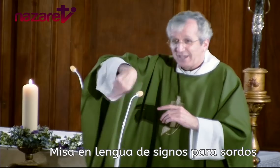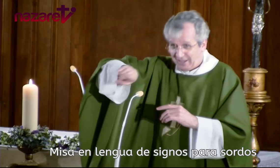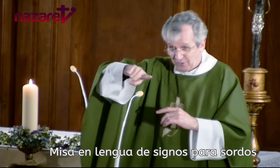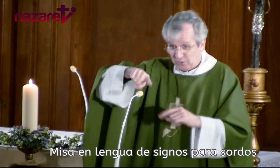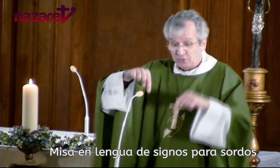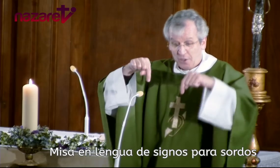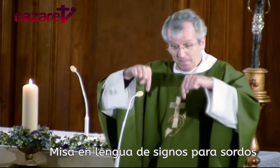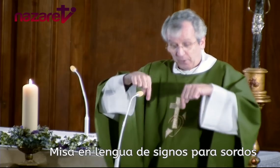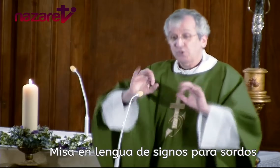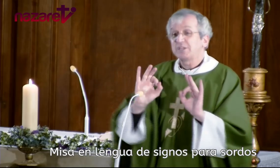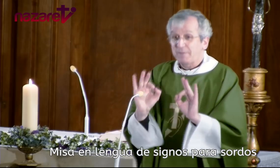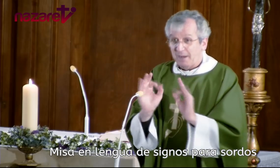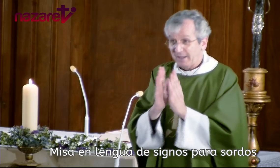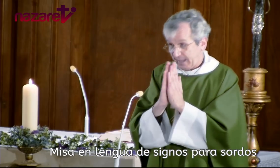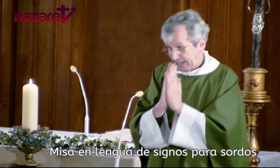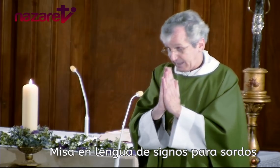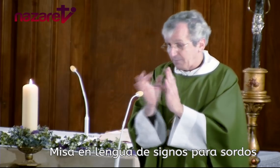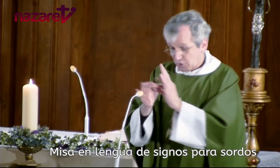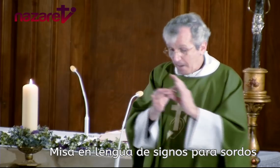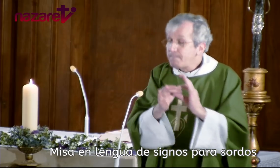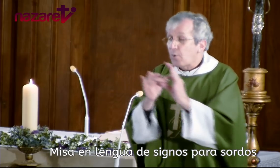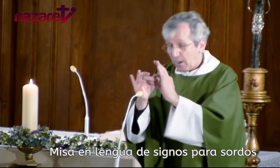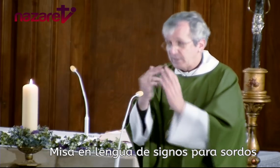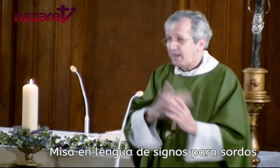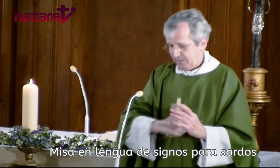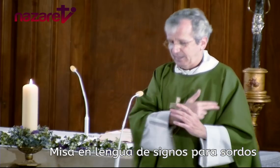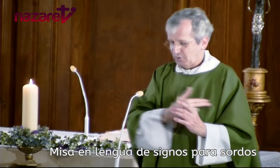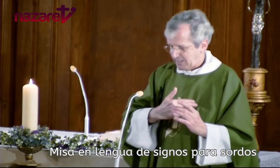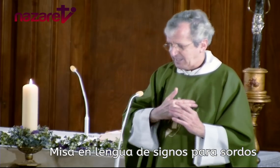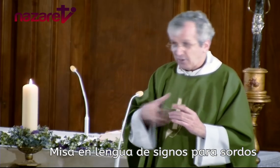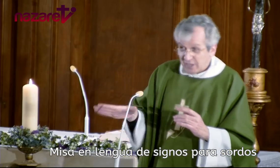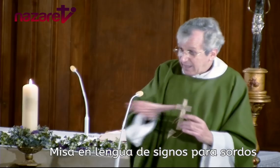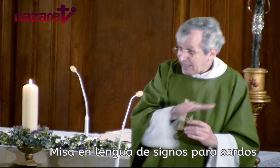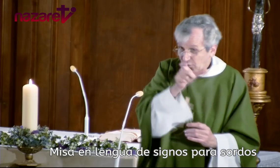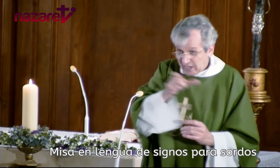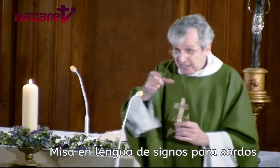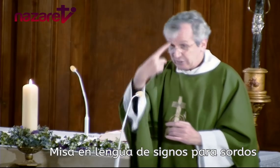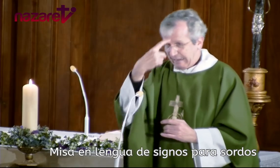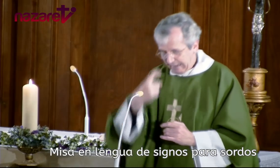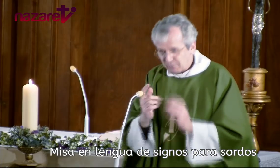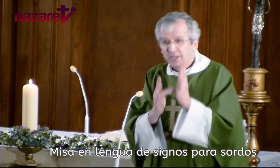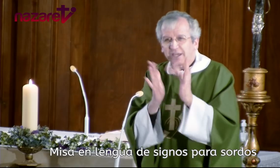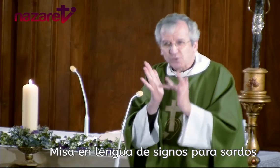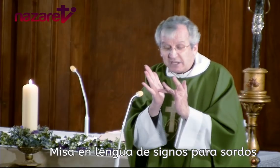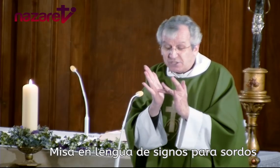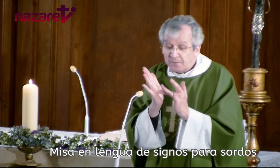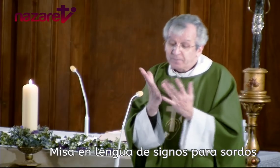entre nosotros. Por eso hoy especialmente que rezamos por la unidad de los cristianos, de todos aquellos que creemos en Jesucristo y